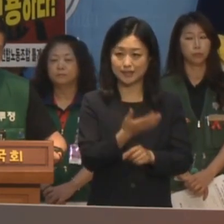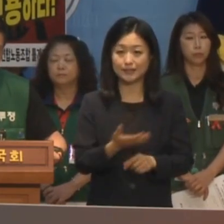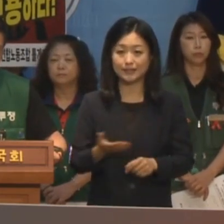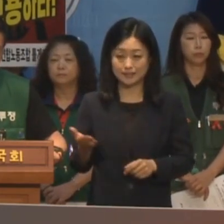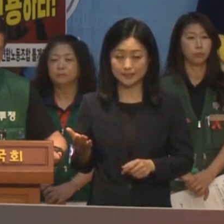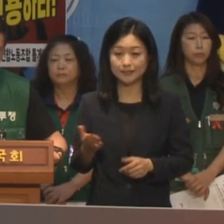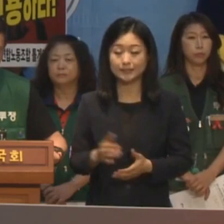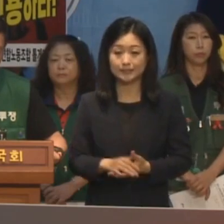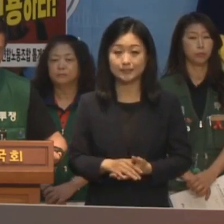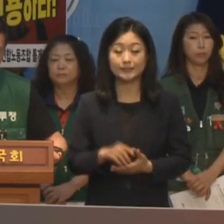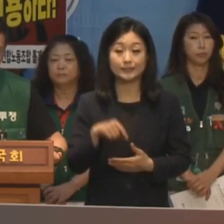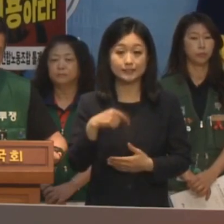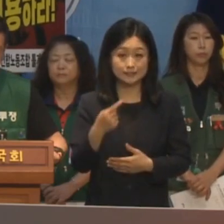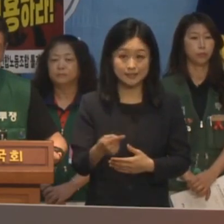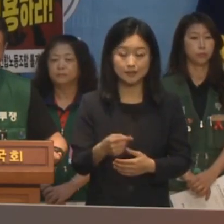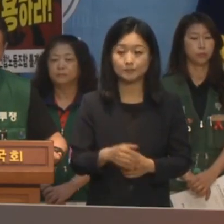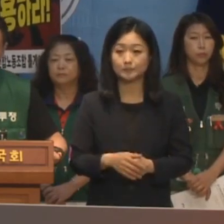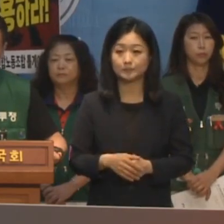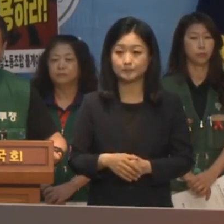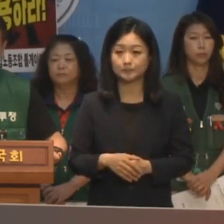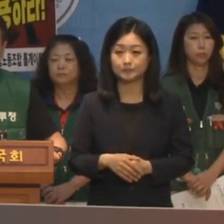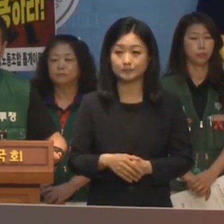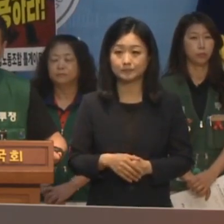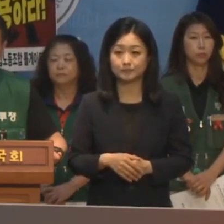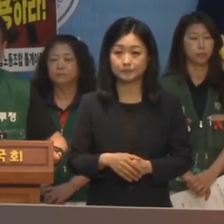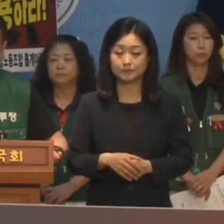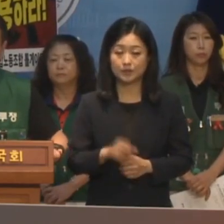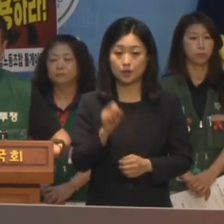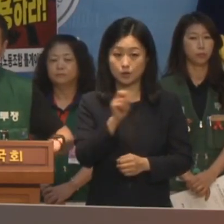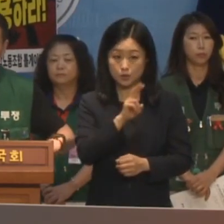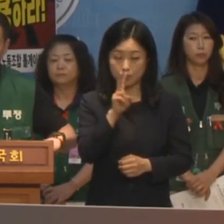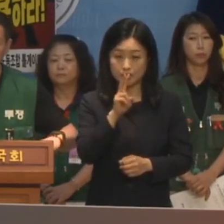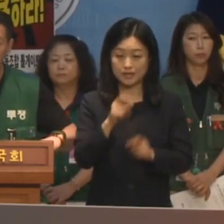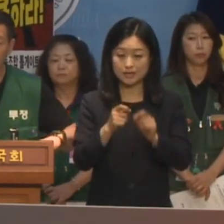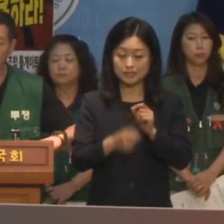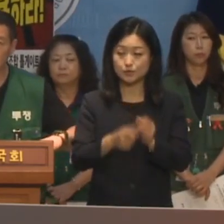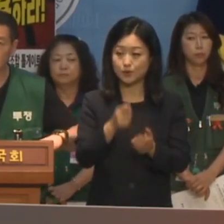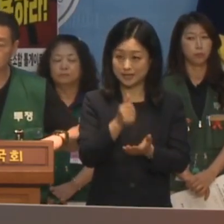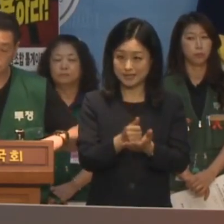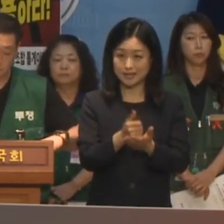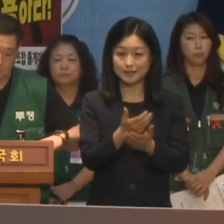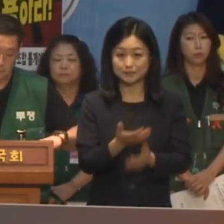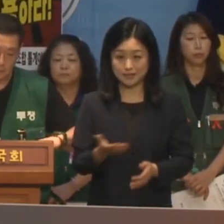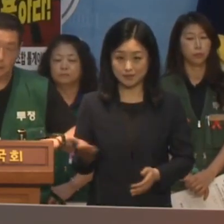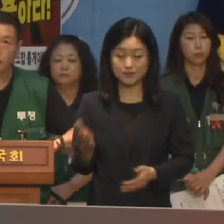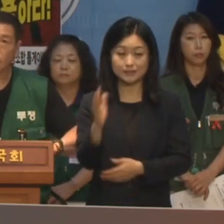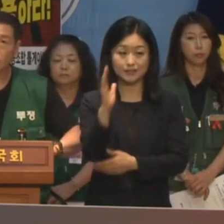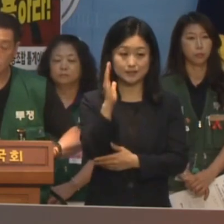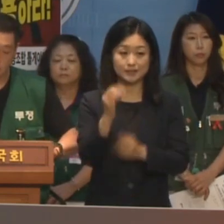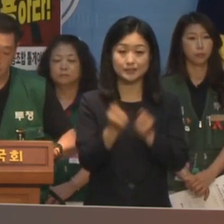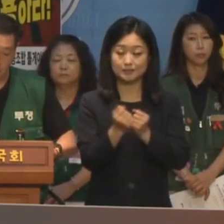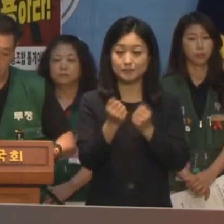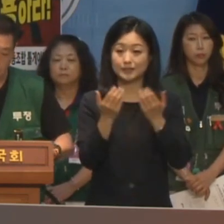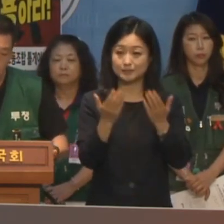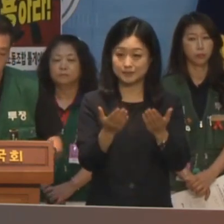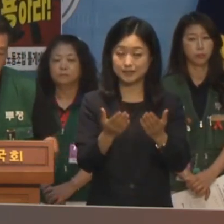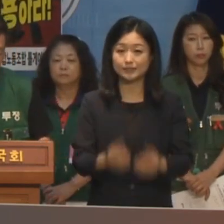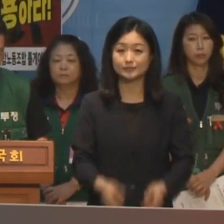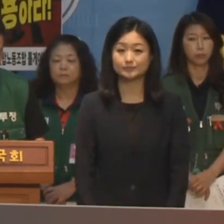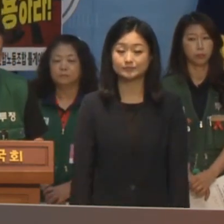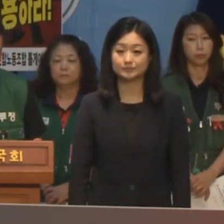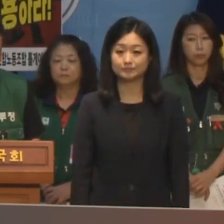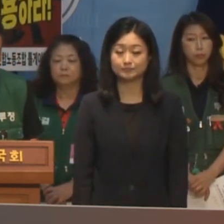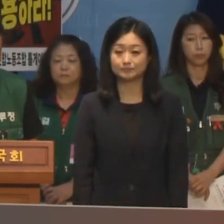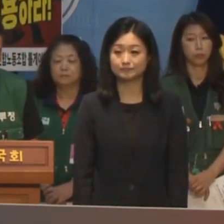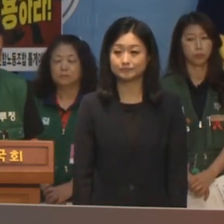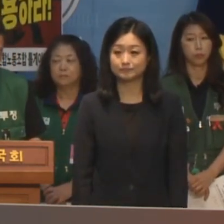양정화 용인 서울 지회장님의 기자회견 낭독으로 마칠까 합니다. 빠르게 진행하겠습니다. 피해